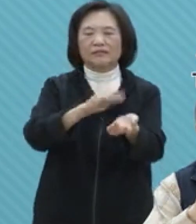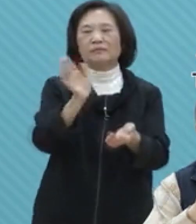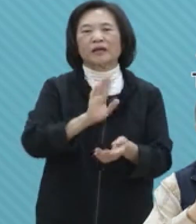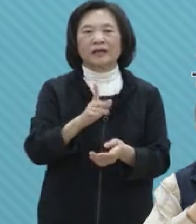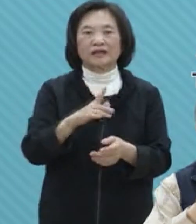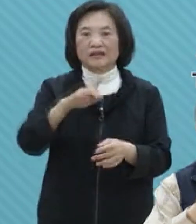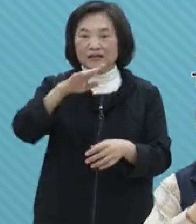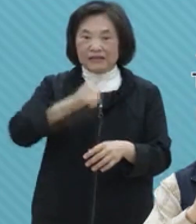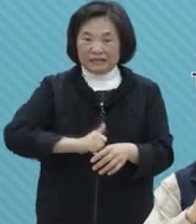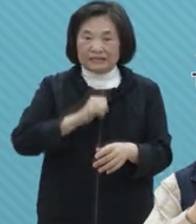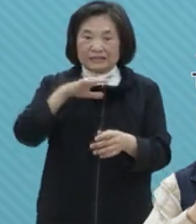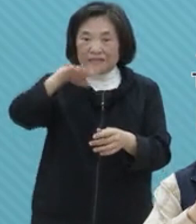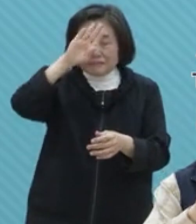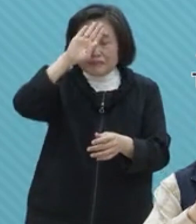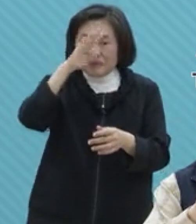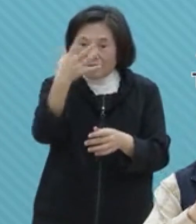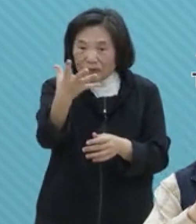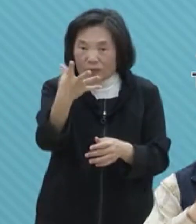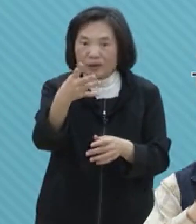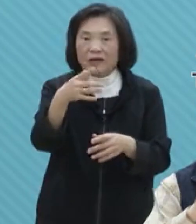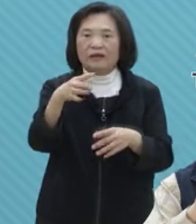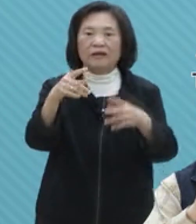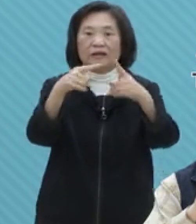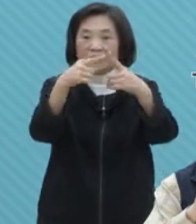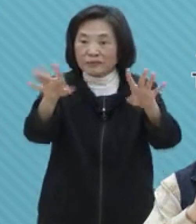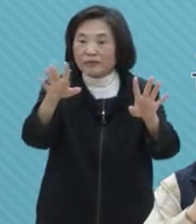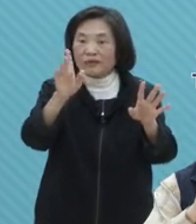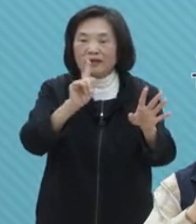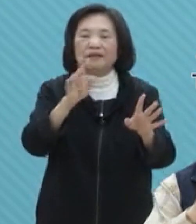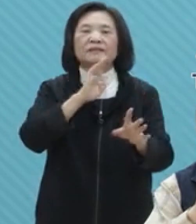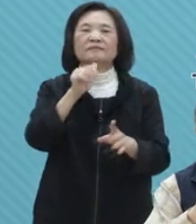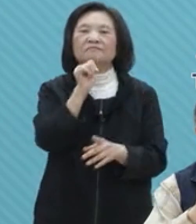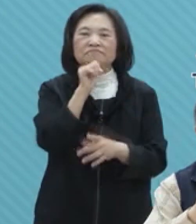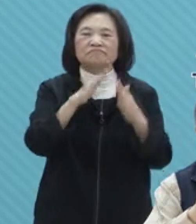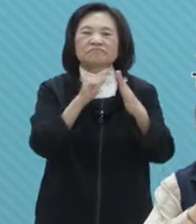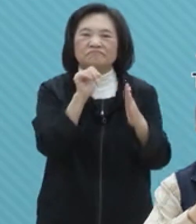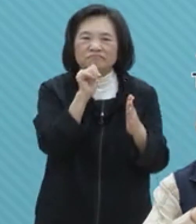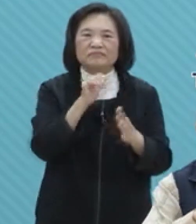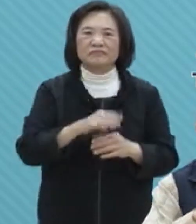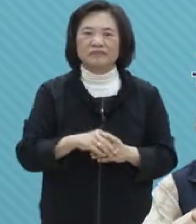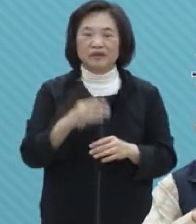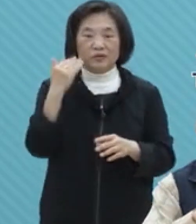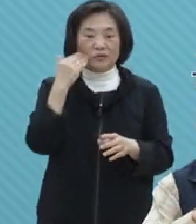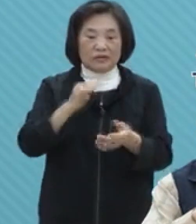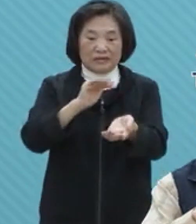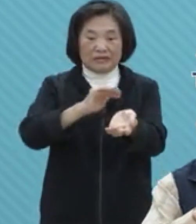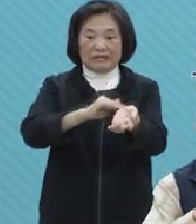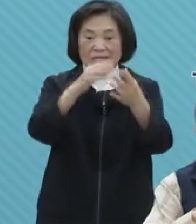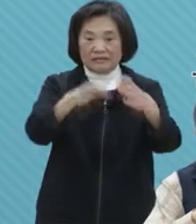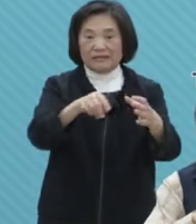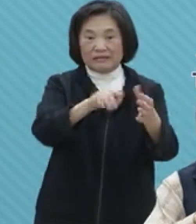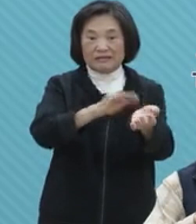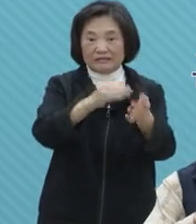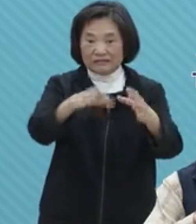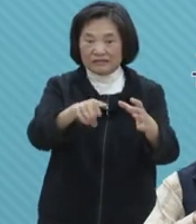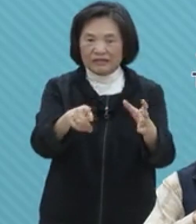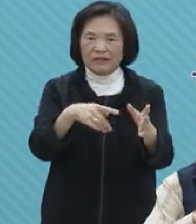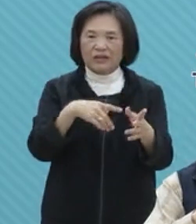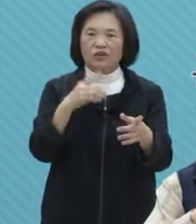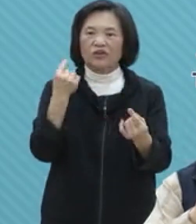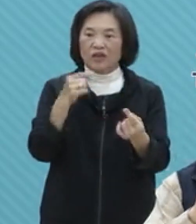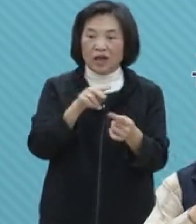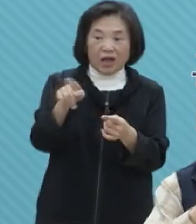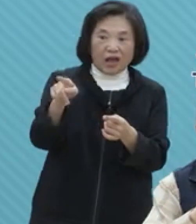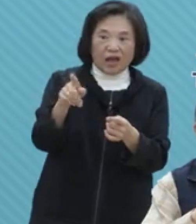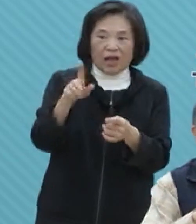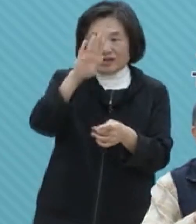穷人来的哦，他说开医院还要赚钱哦，这个是趁火打劫啊，不然就是哦，其实医